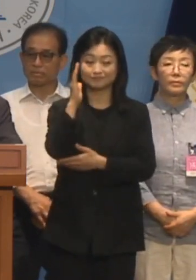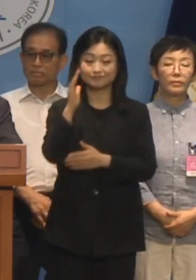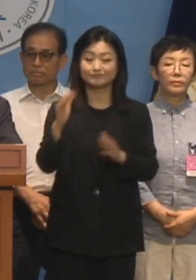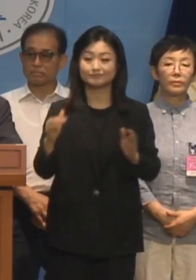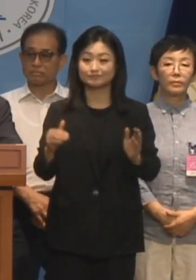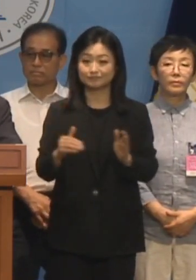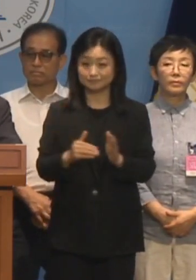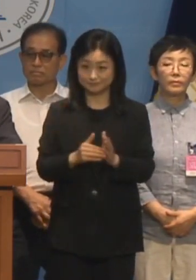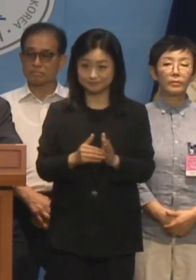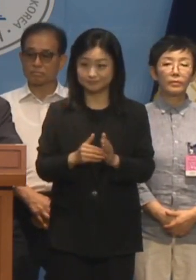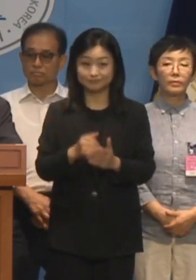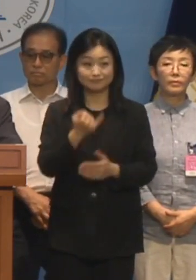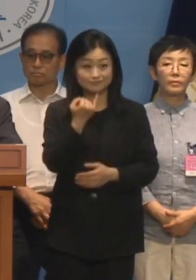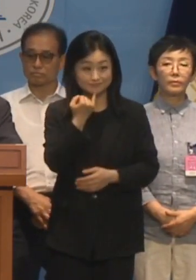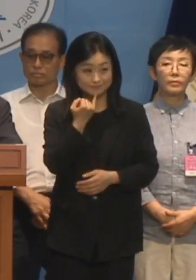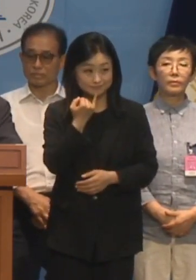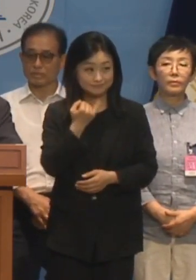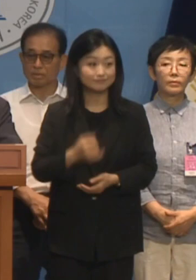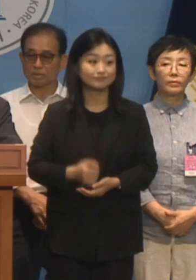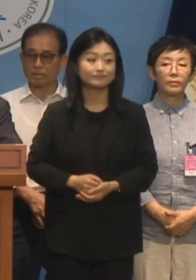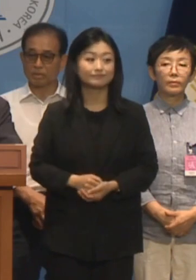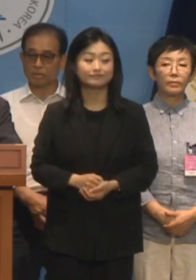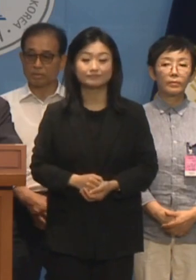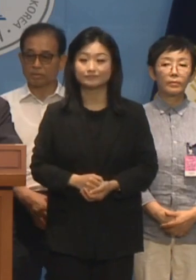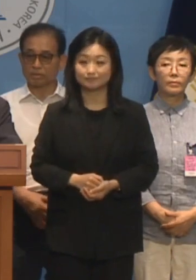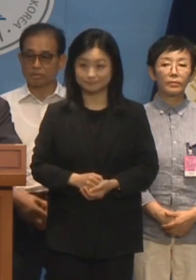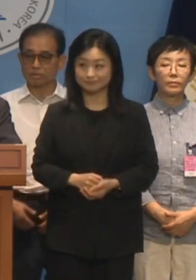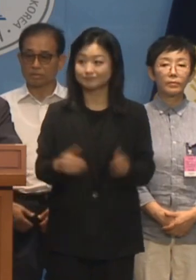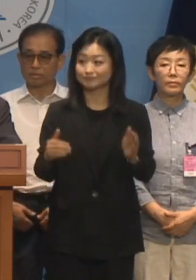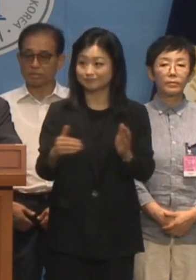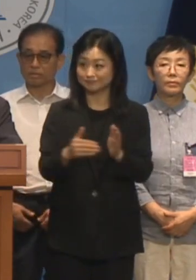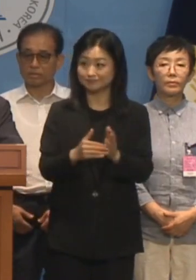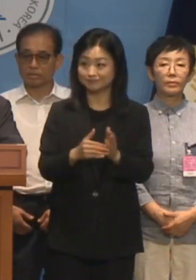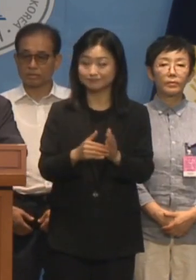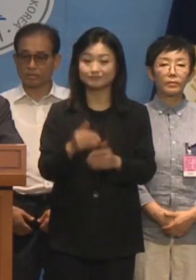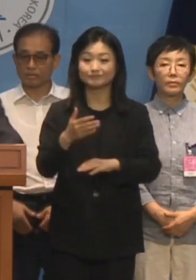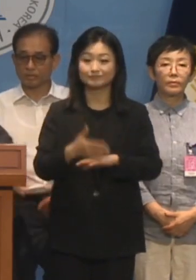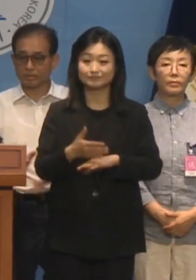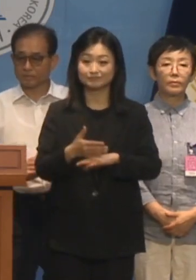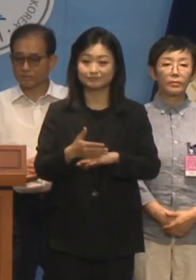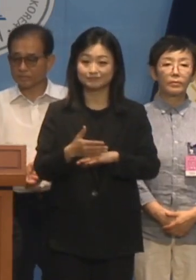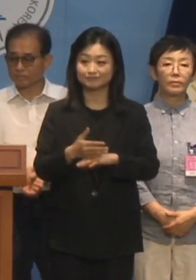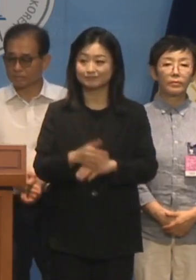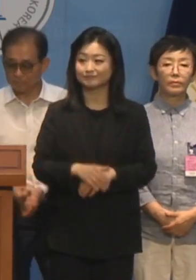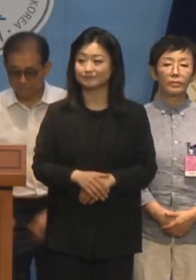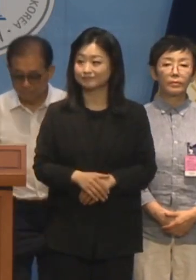마쳐도 괜찮겠습니까? 예, 마치도록 하겠습니다. 감사합니다.